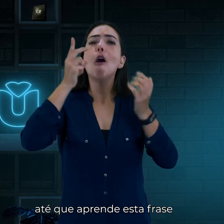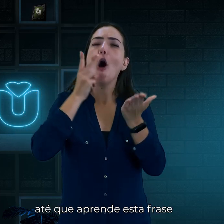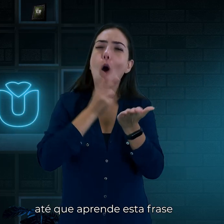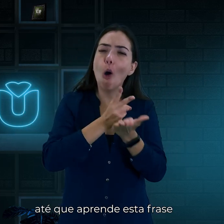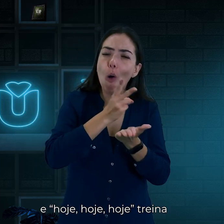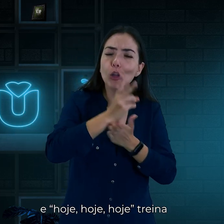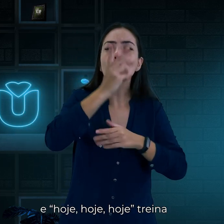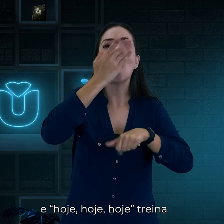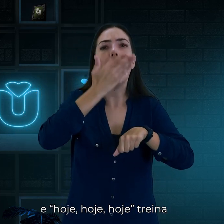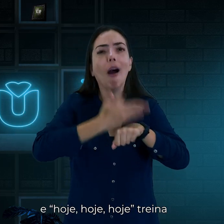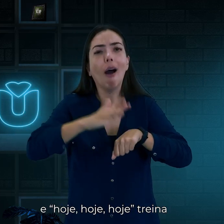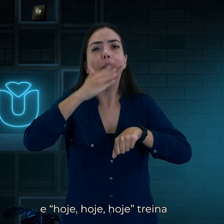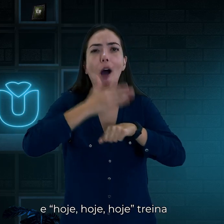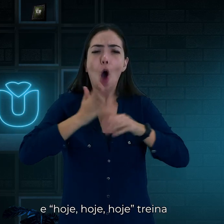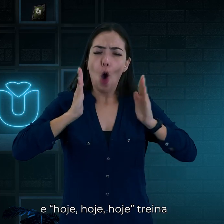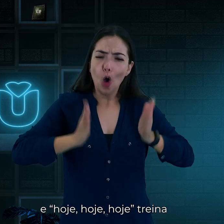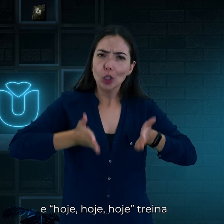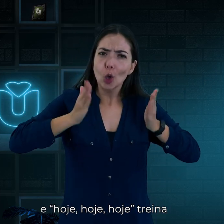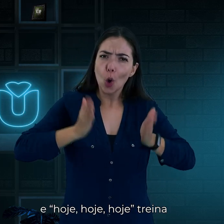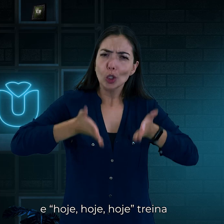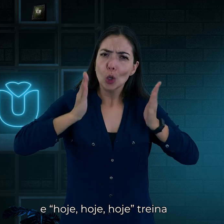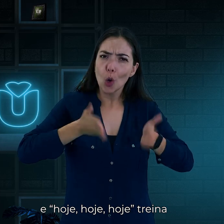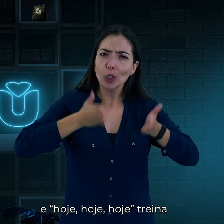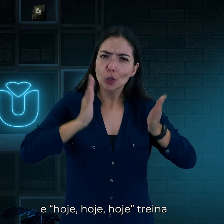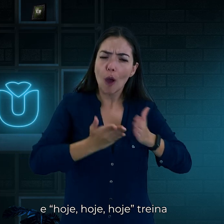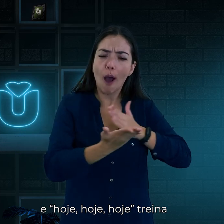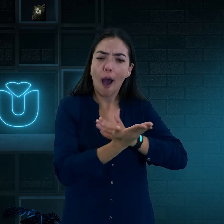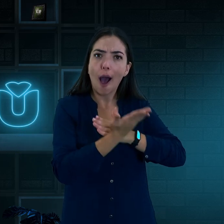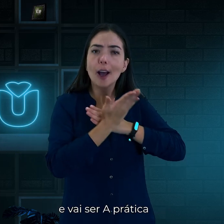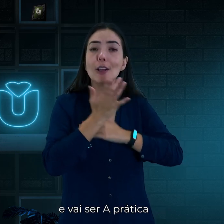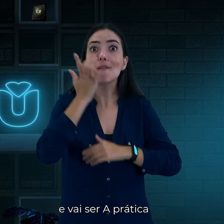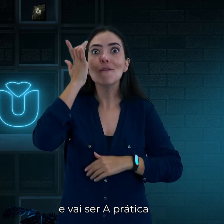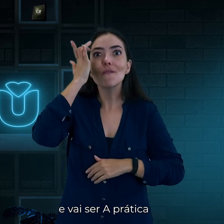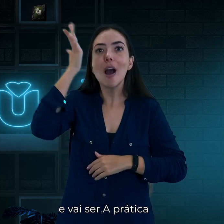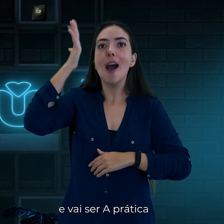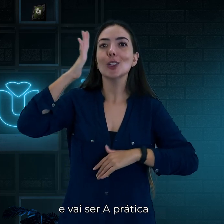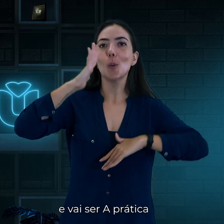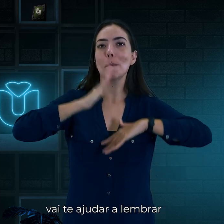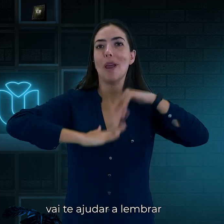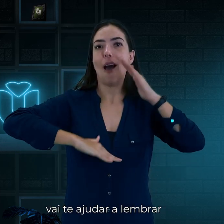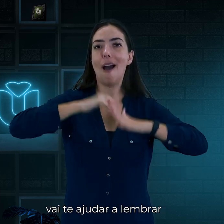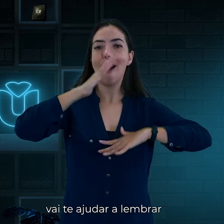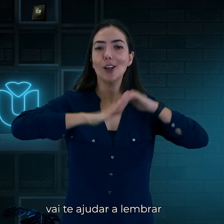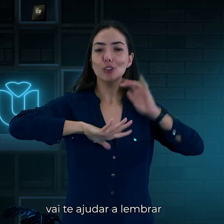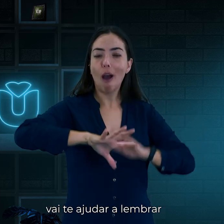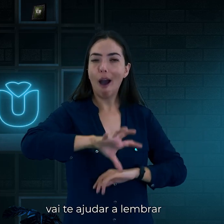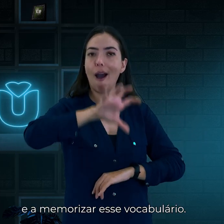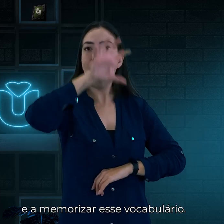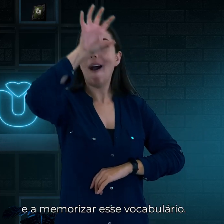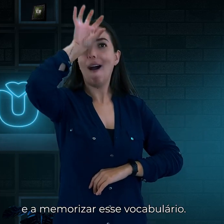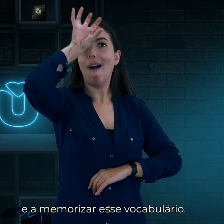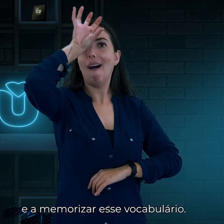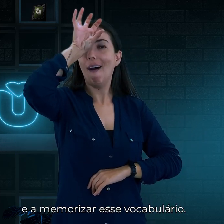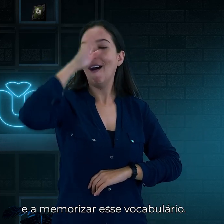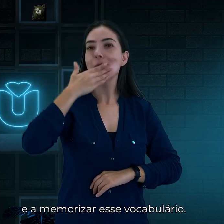frase. Hoje, hoje, hoje, hoje, treina. E vai ser, a prática vai te ajudar a lembrar e a memorizar